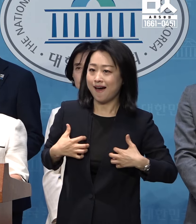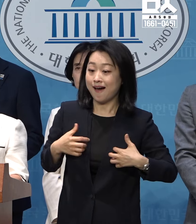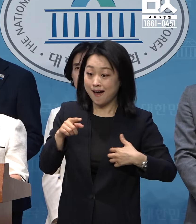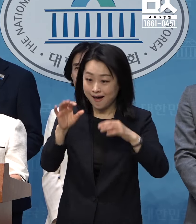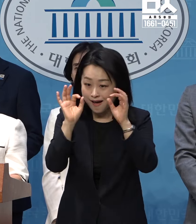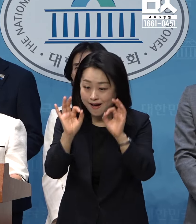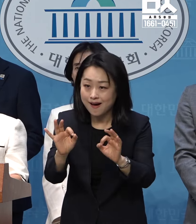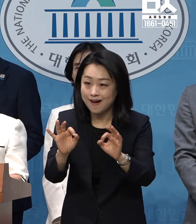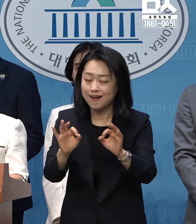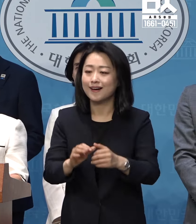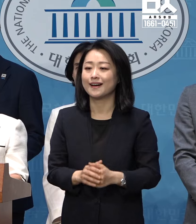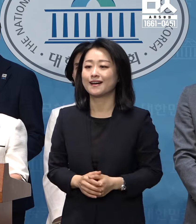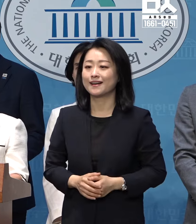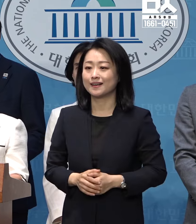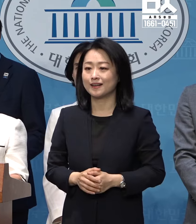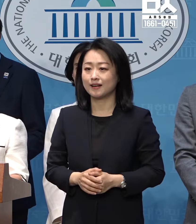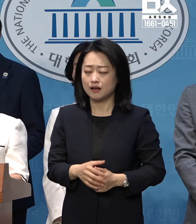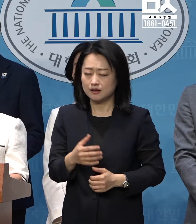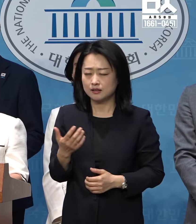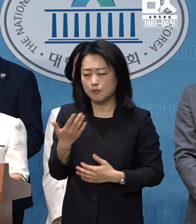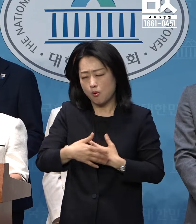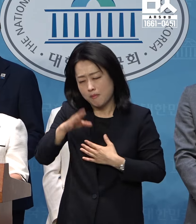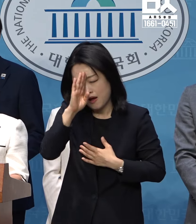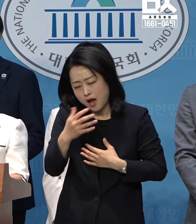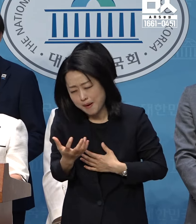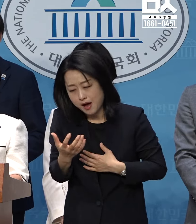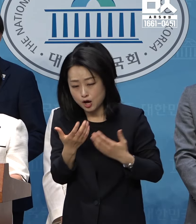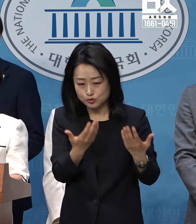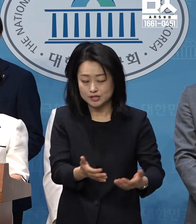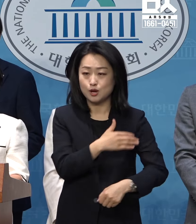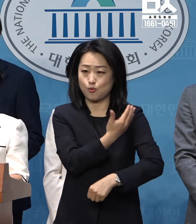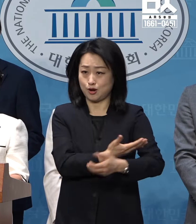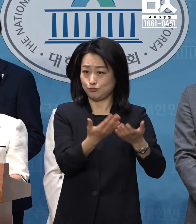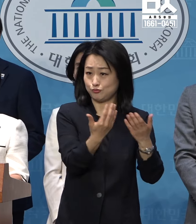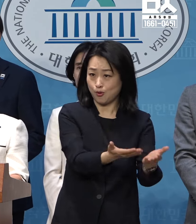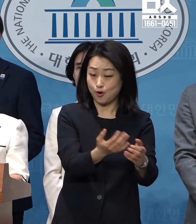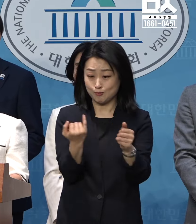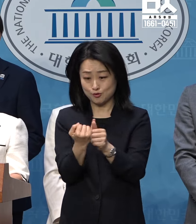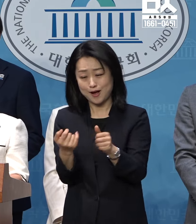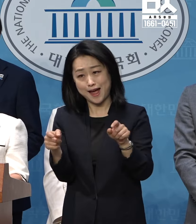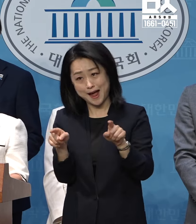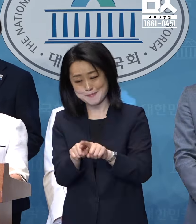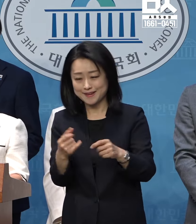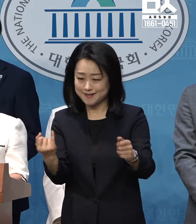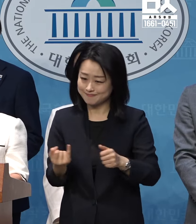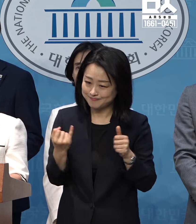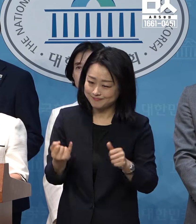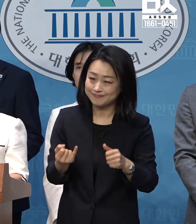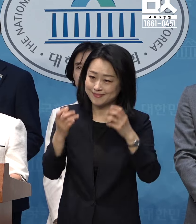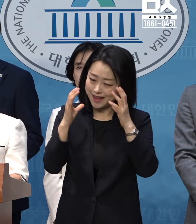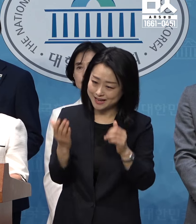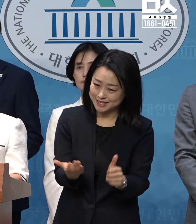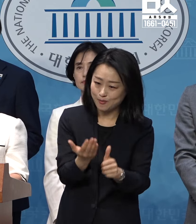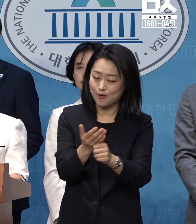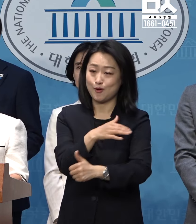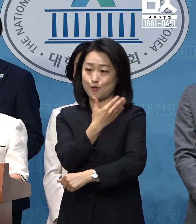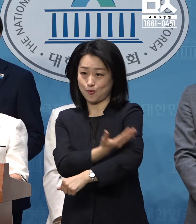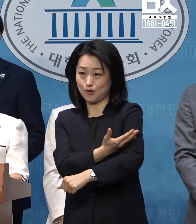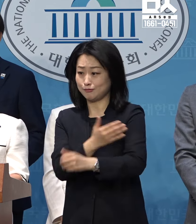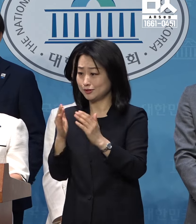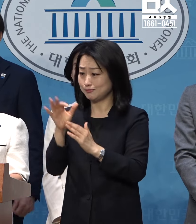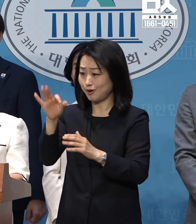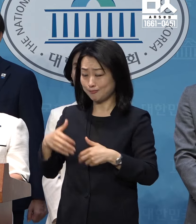덕입니다. 아프면 쉴 권리, 부부가 함께 일하며 아이를 키울 권리, 집을